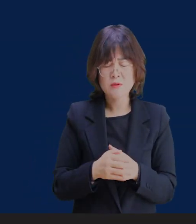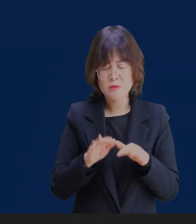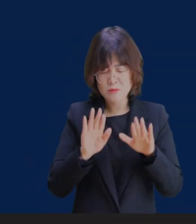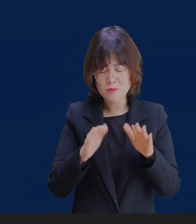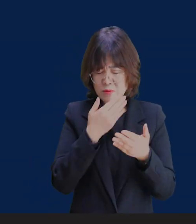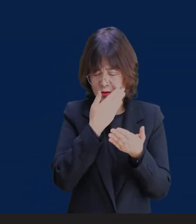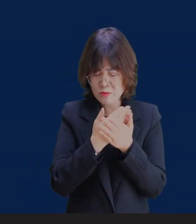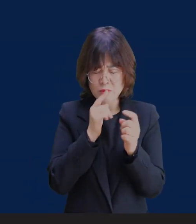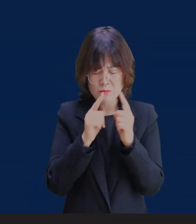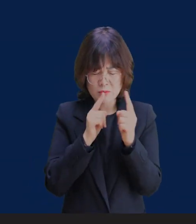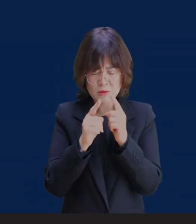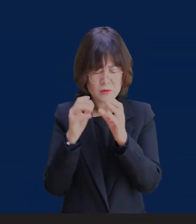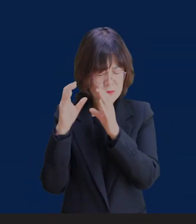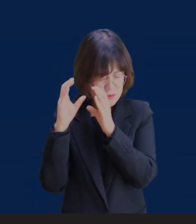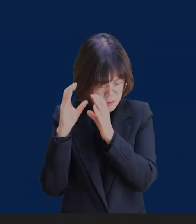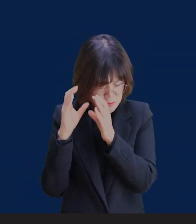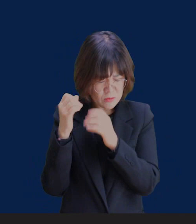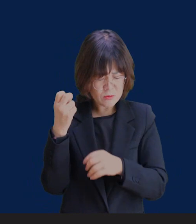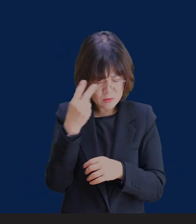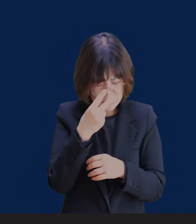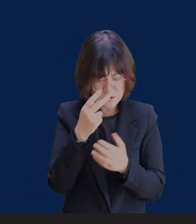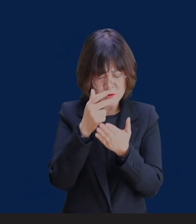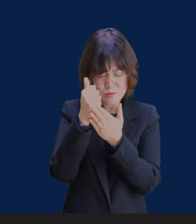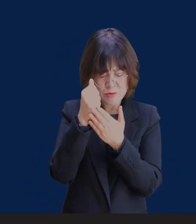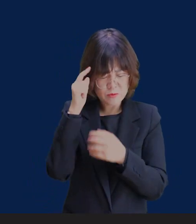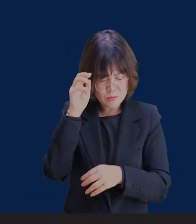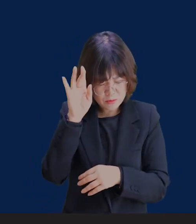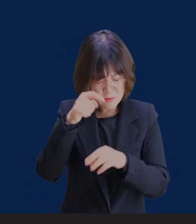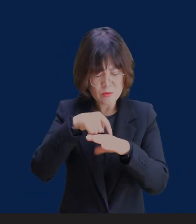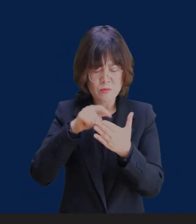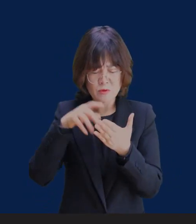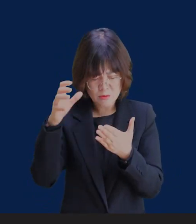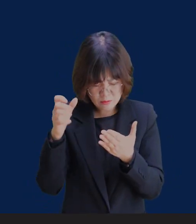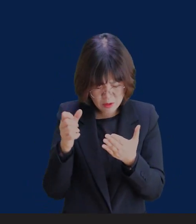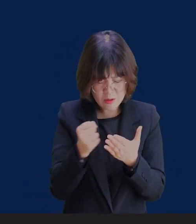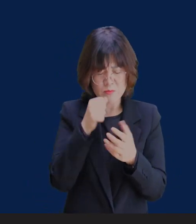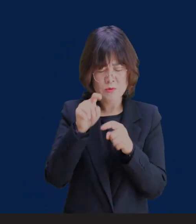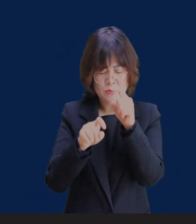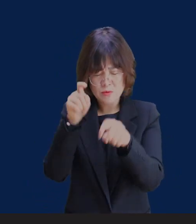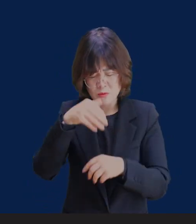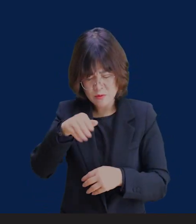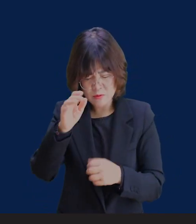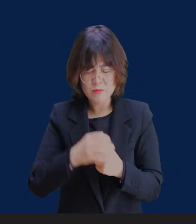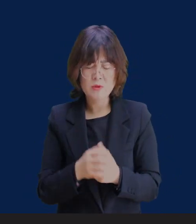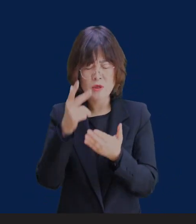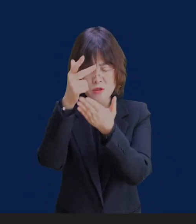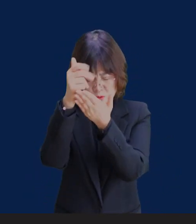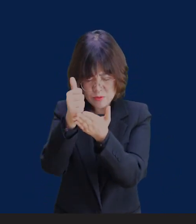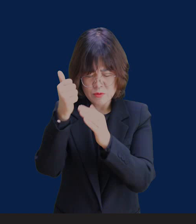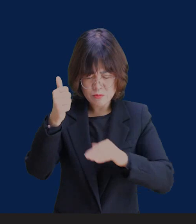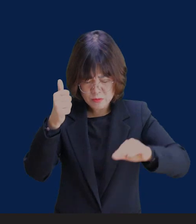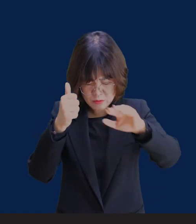살아계신 아버지 하나님, 이 시간 주님 앞에 우리가 기도하며 나갑니다. 성전을 정결케 하신